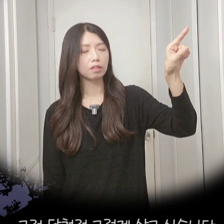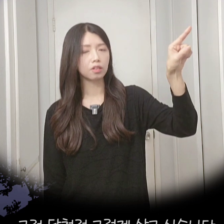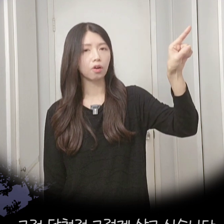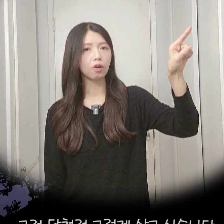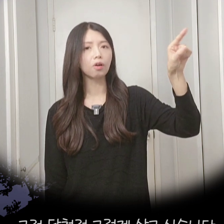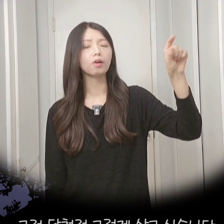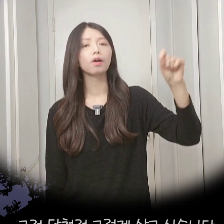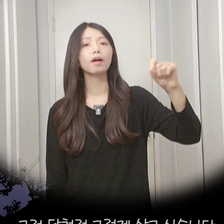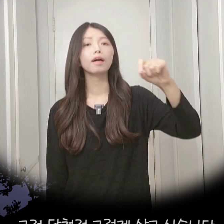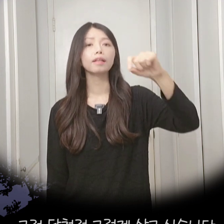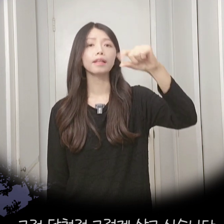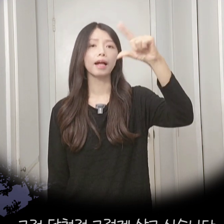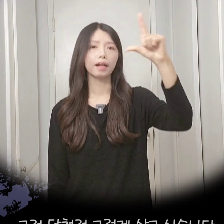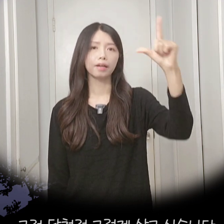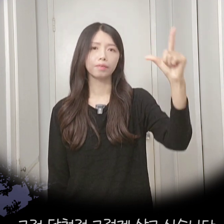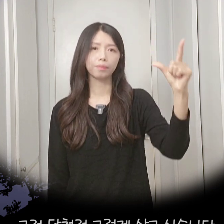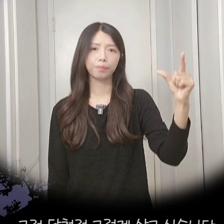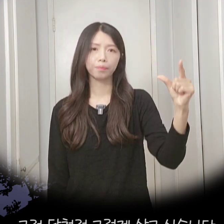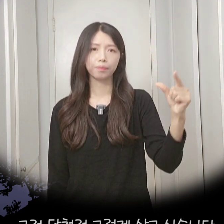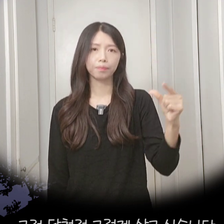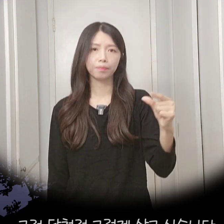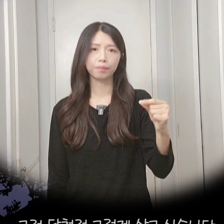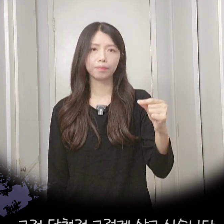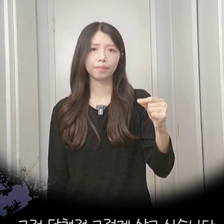그런 저 달.